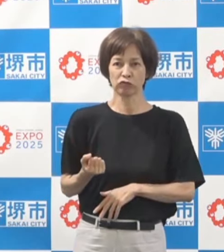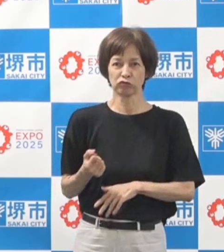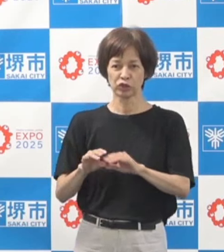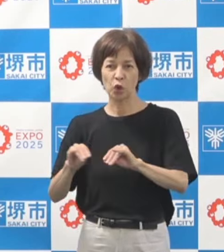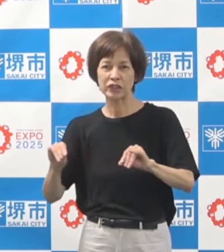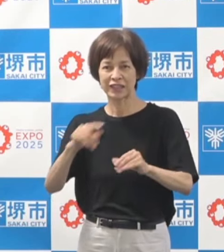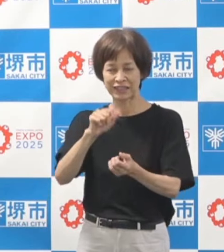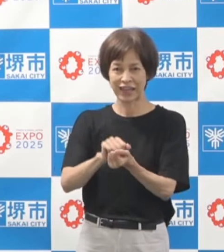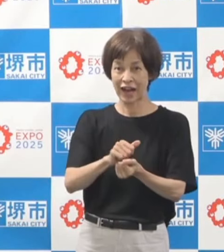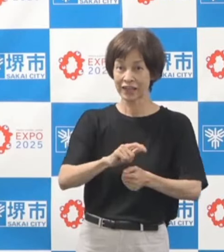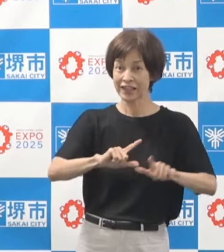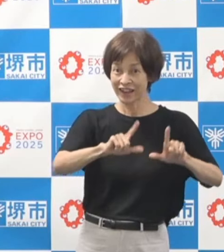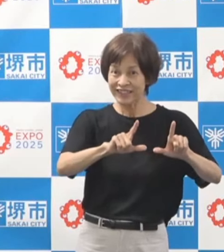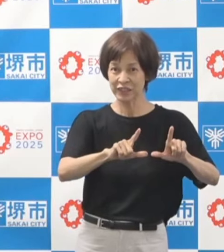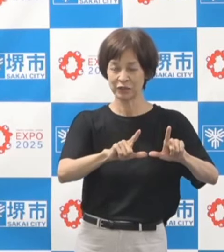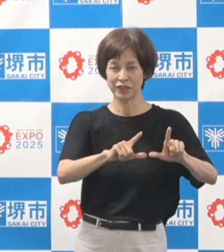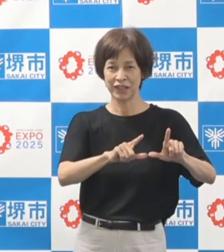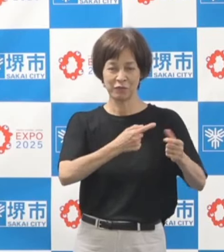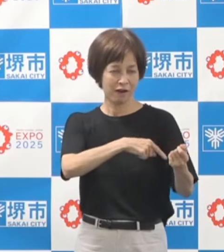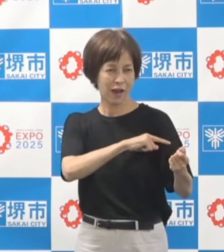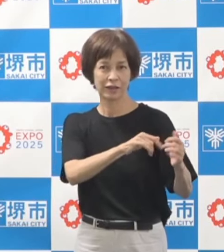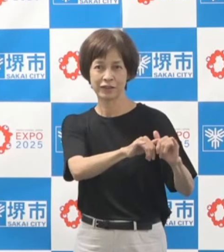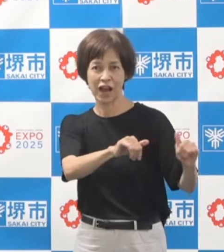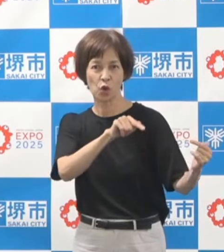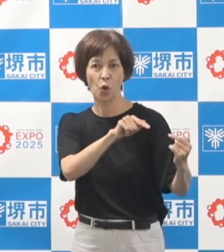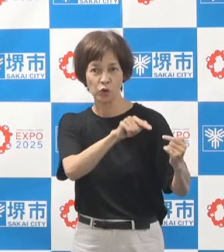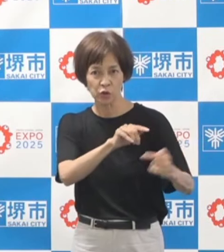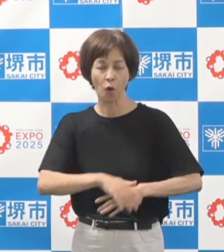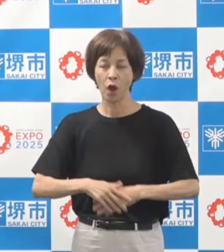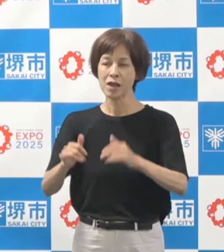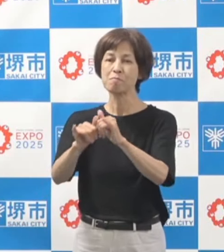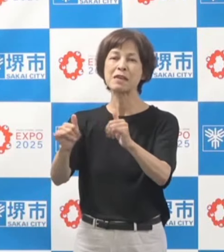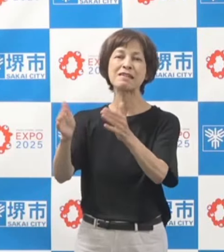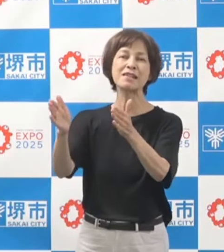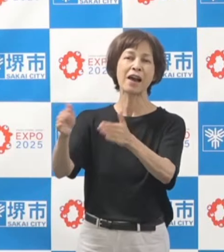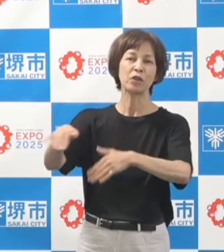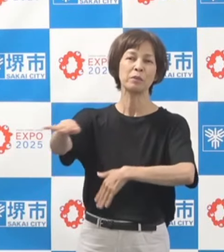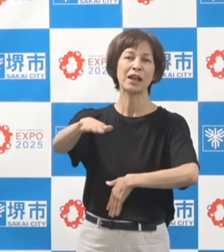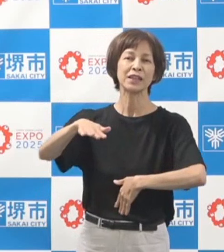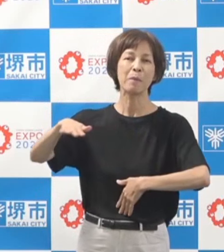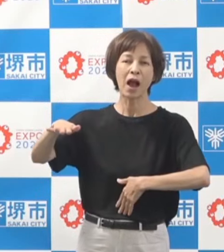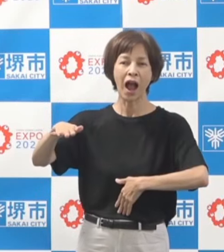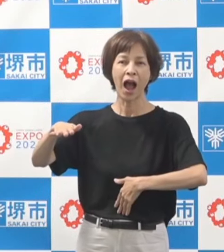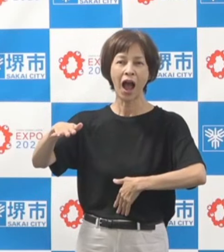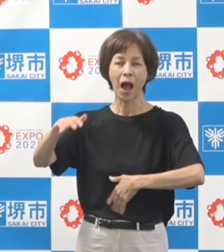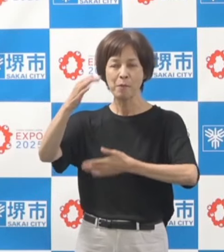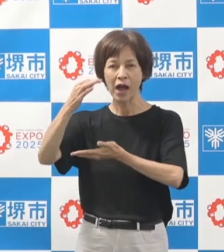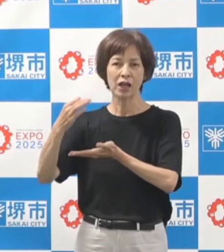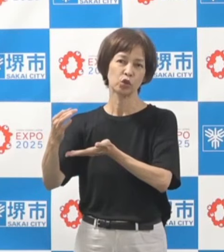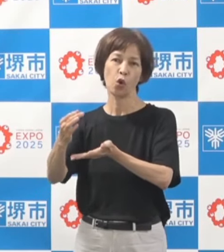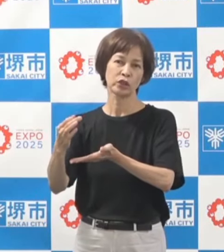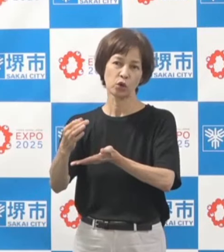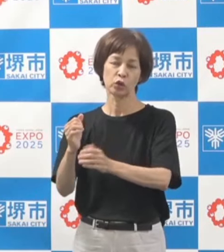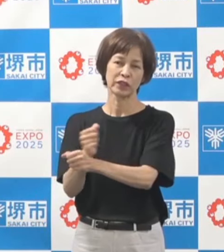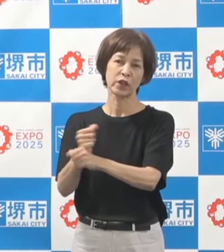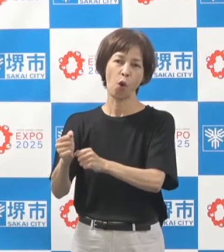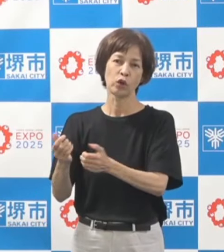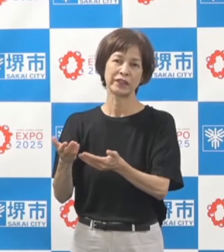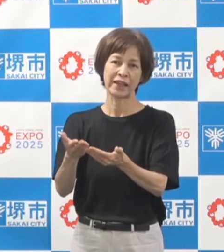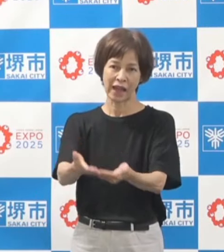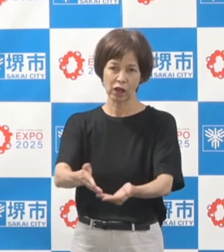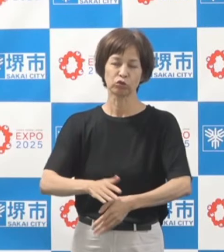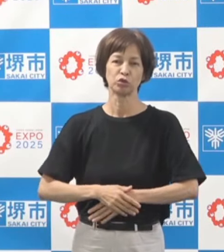は佐賀東の場合は地権者の皆さんと交渉ですが、民間事業者の皆様がそこに投資をしていただく、事業を行っていただくということですので